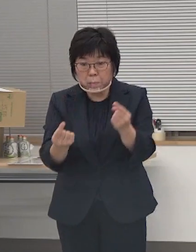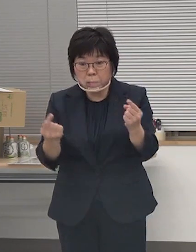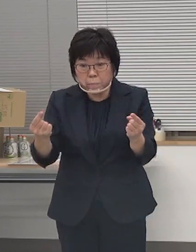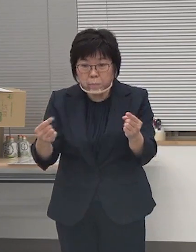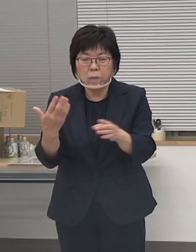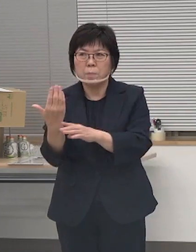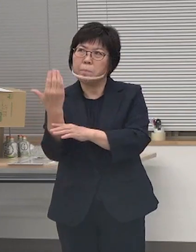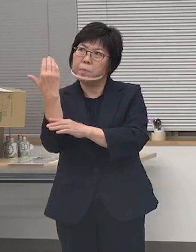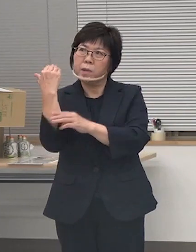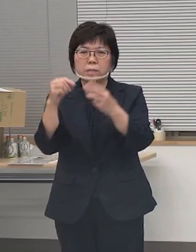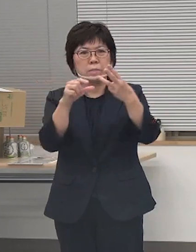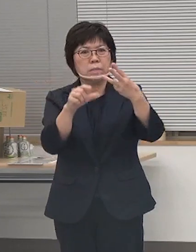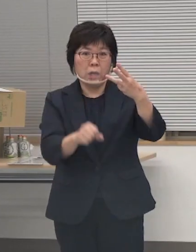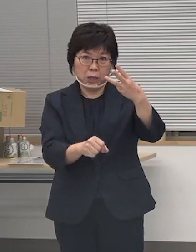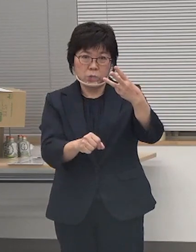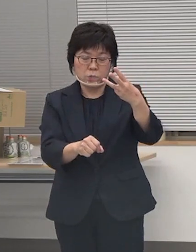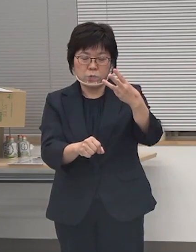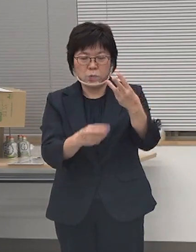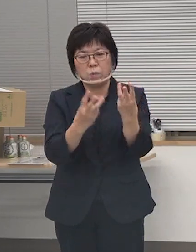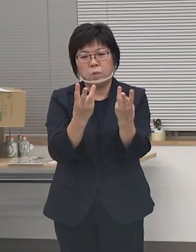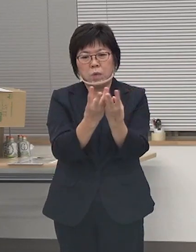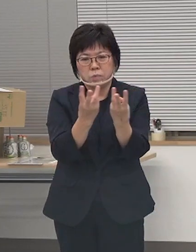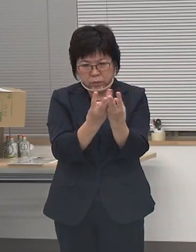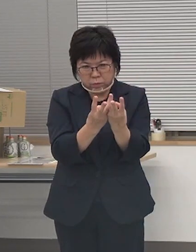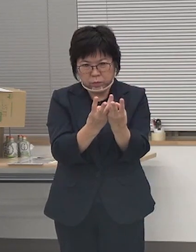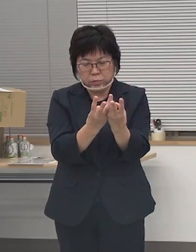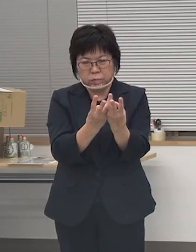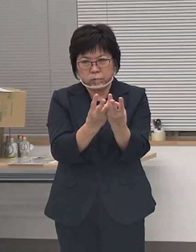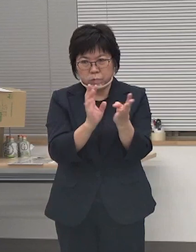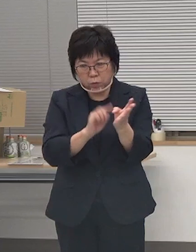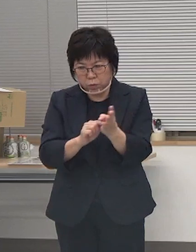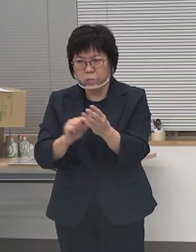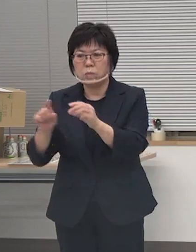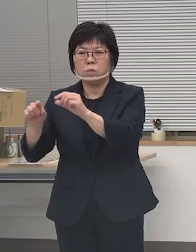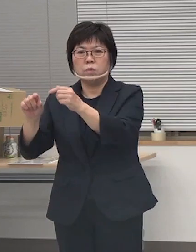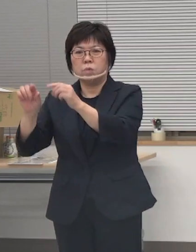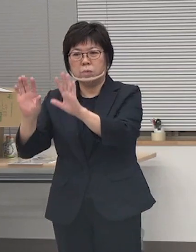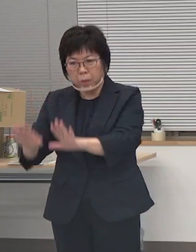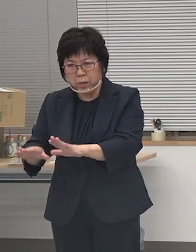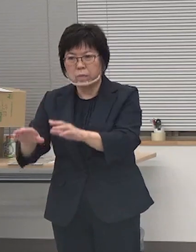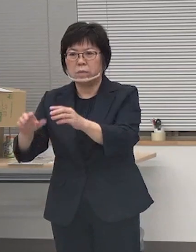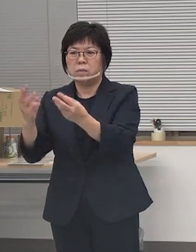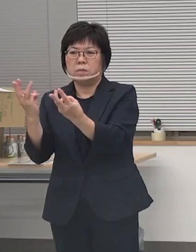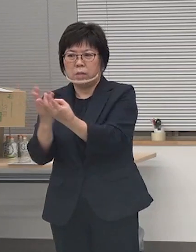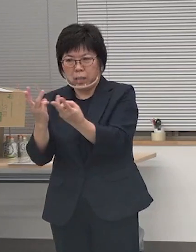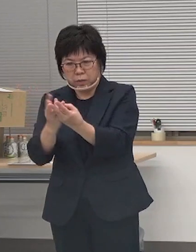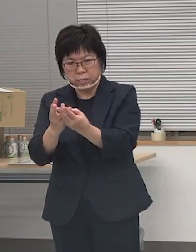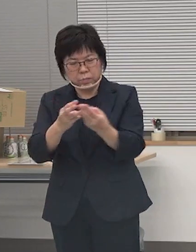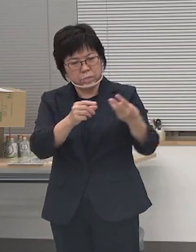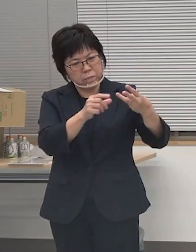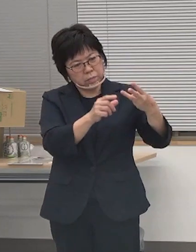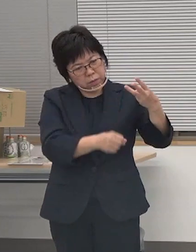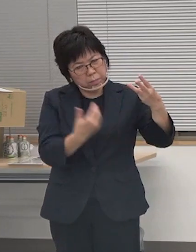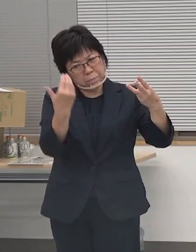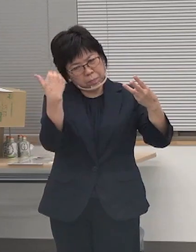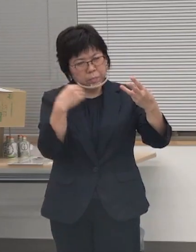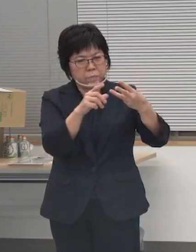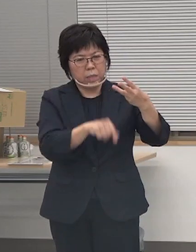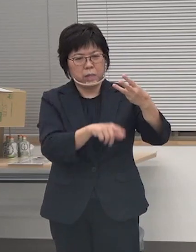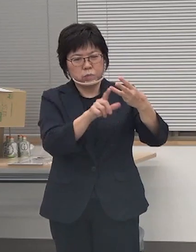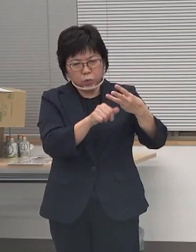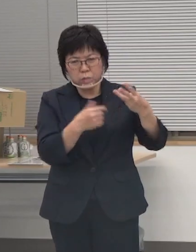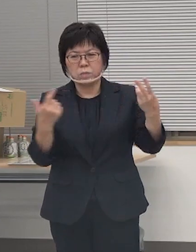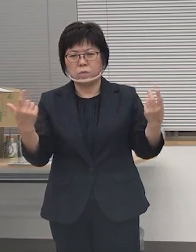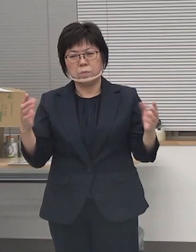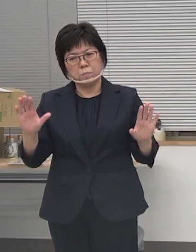月の時点と今埼玉県の新規の陽性者数が似ている状況にあると。でしか